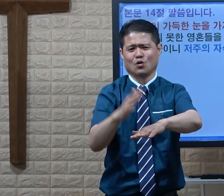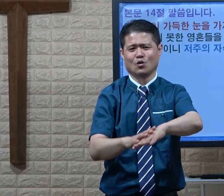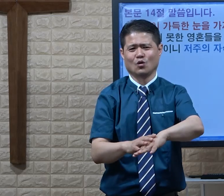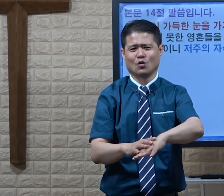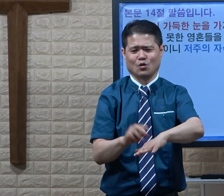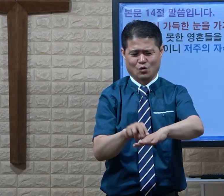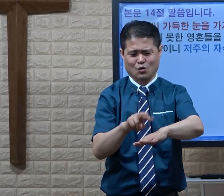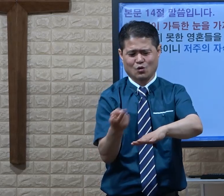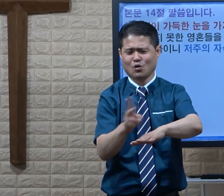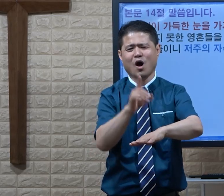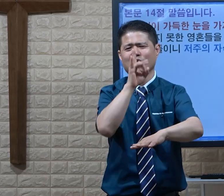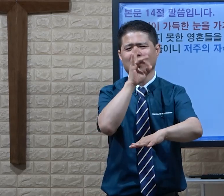우리 손은